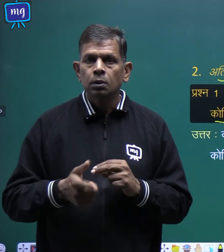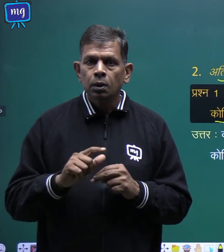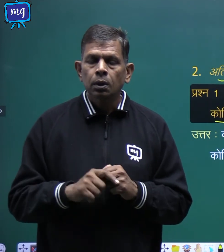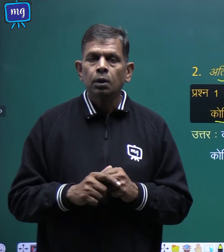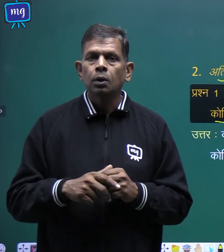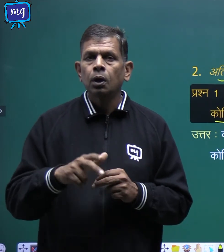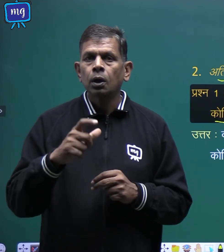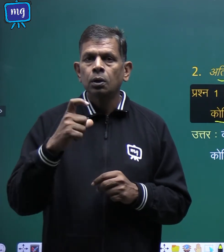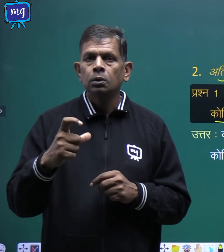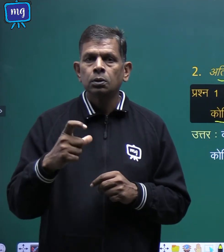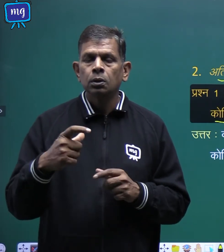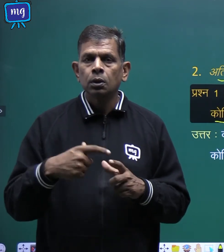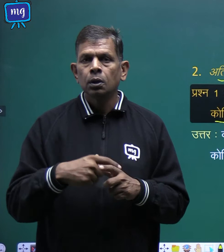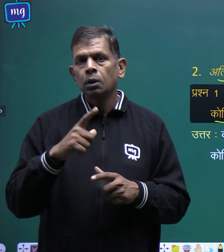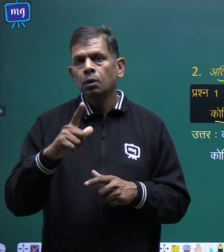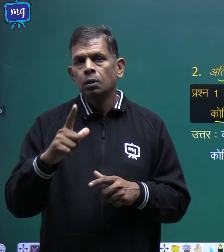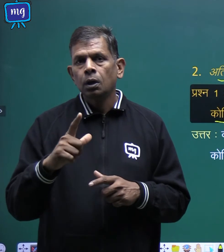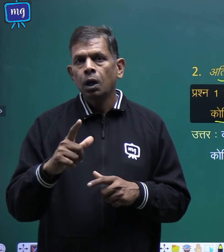कोशिका द्रव्य में